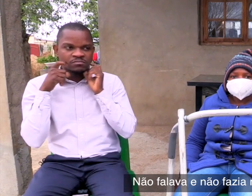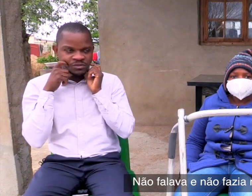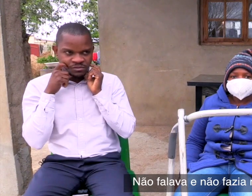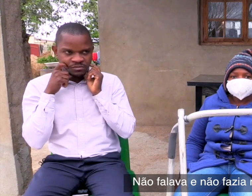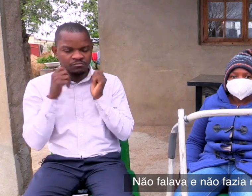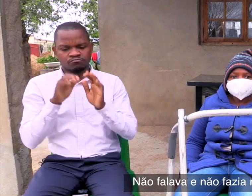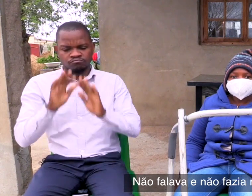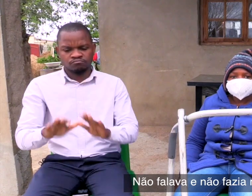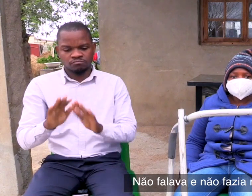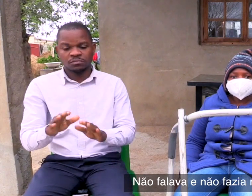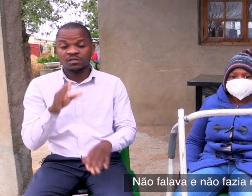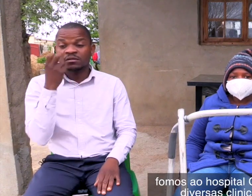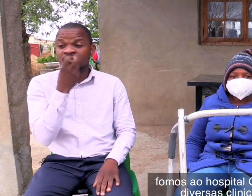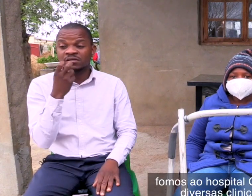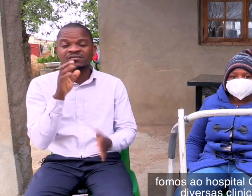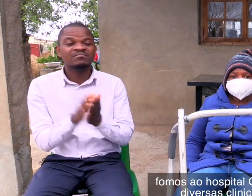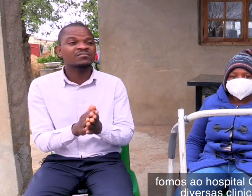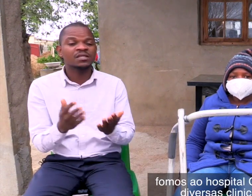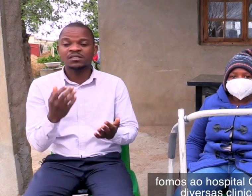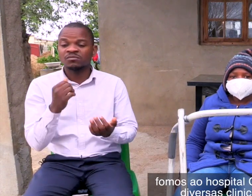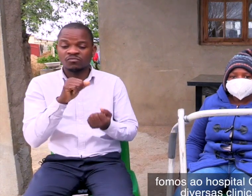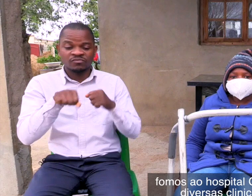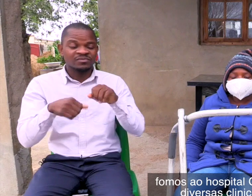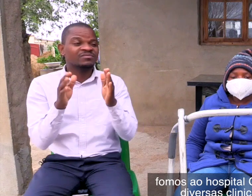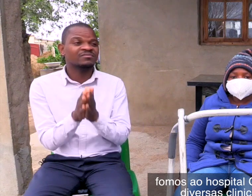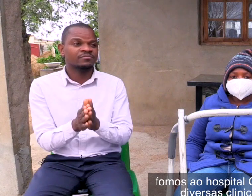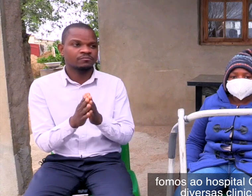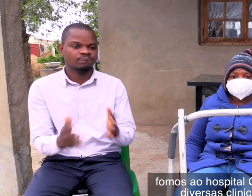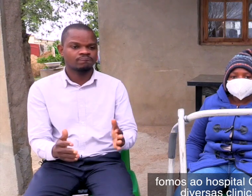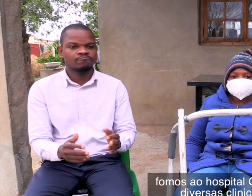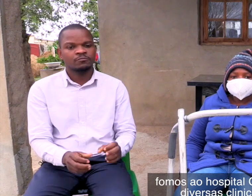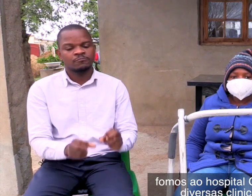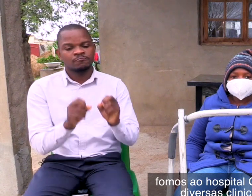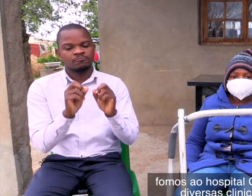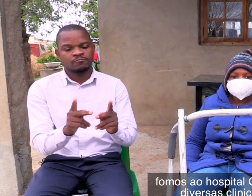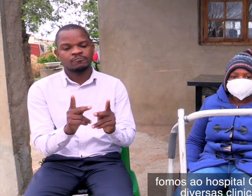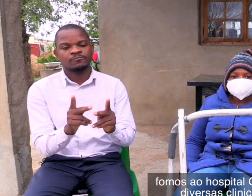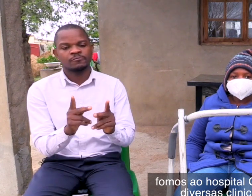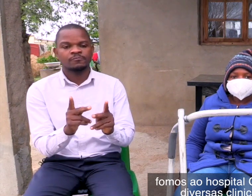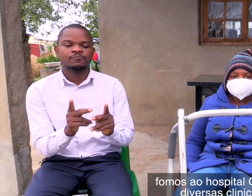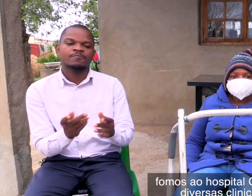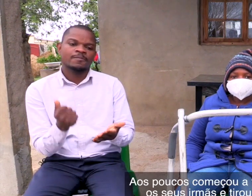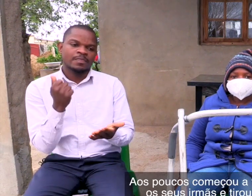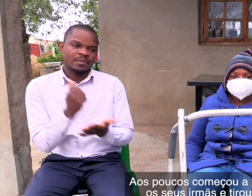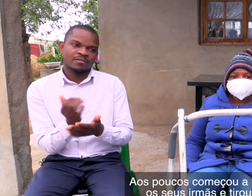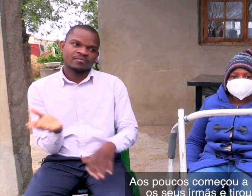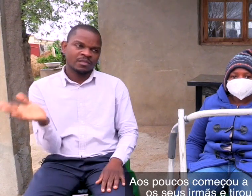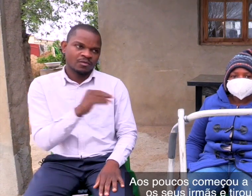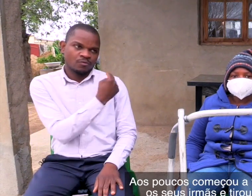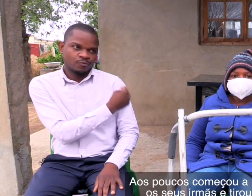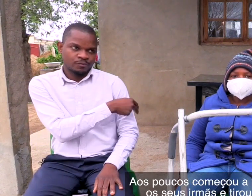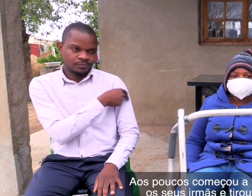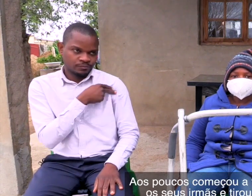mexia, não fazia nada. Então chegamos no hospital central, nas clínicas. Então